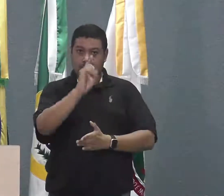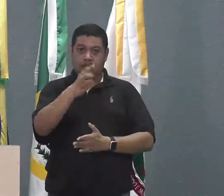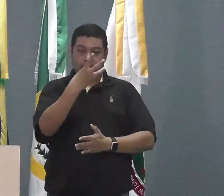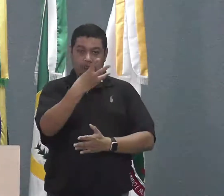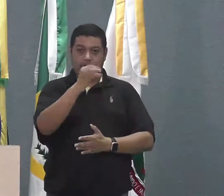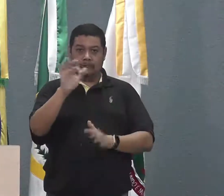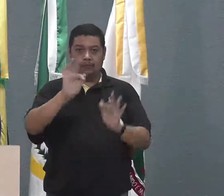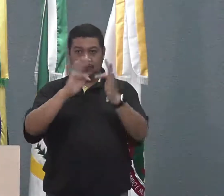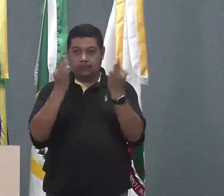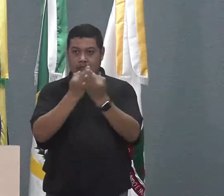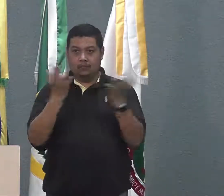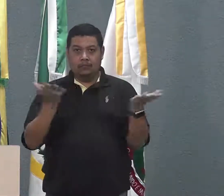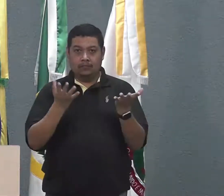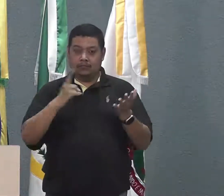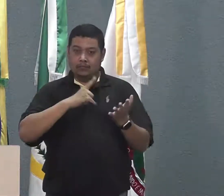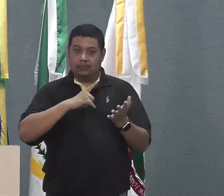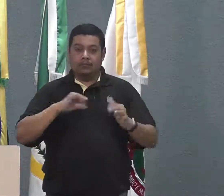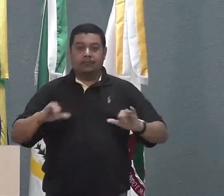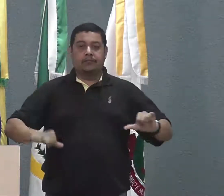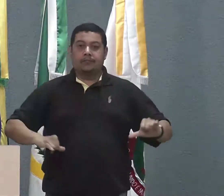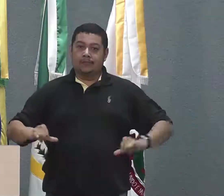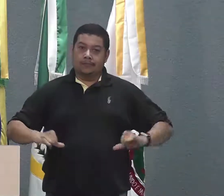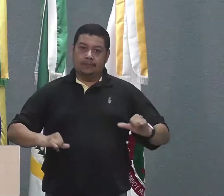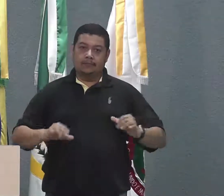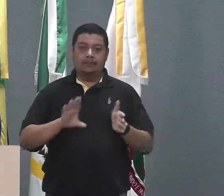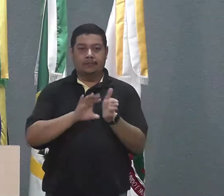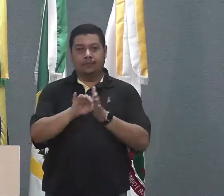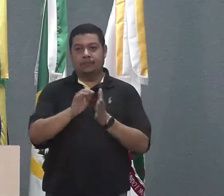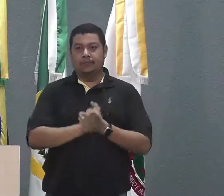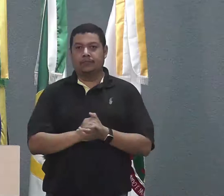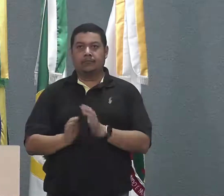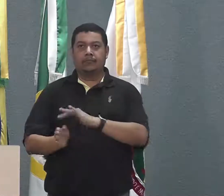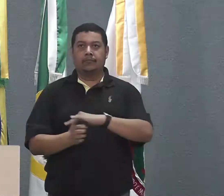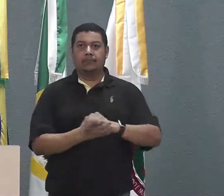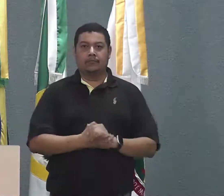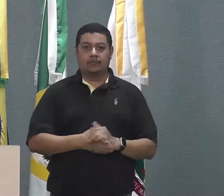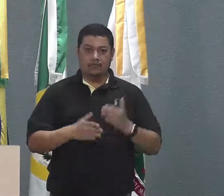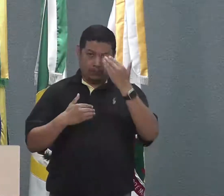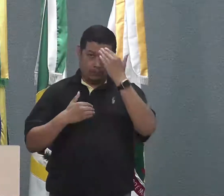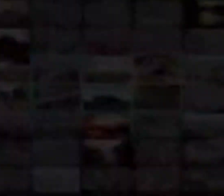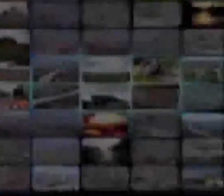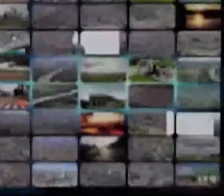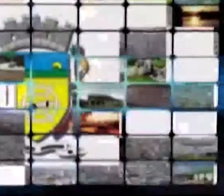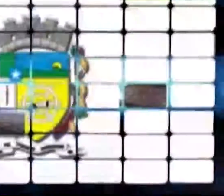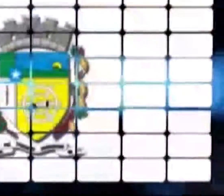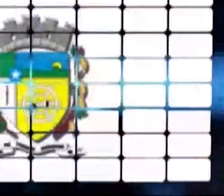300 famílias que hoje estão sofrendo no município de Cacoal. Meu muito obrigado.